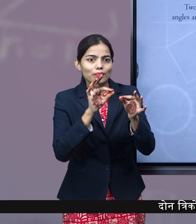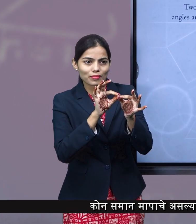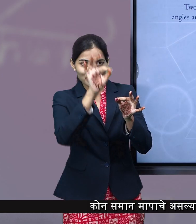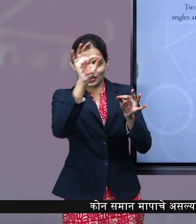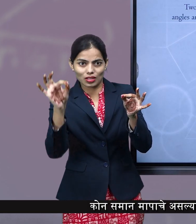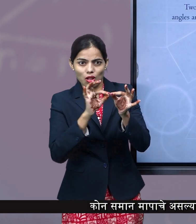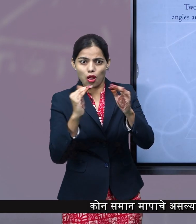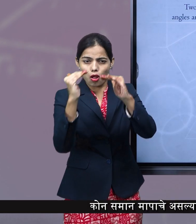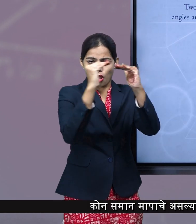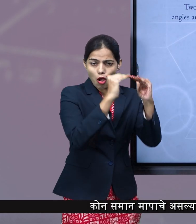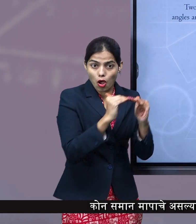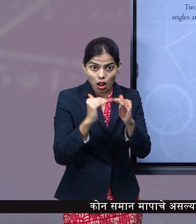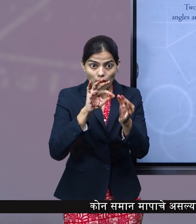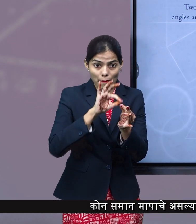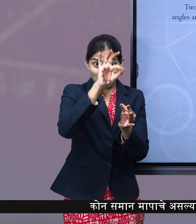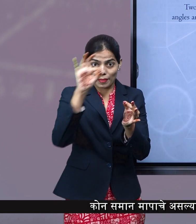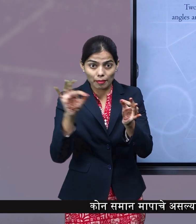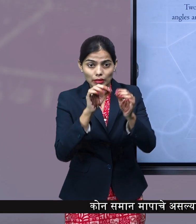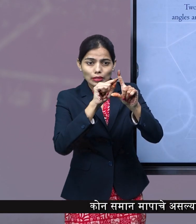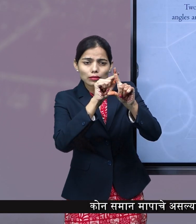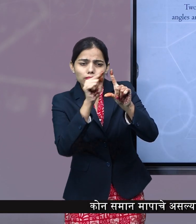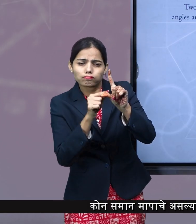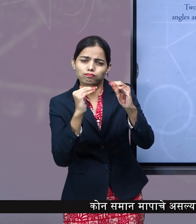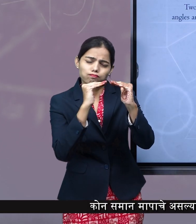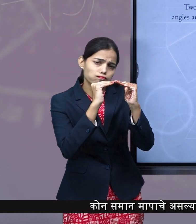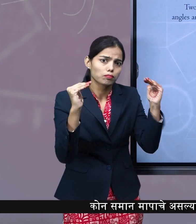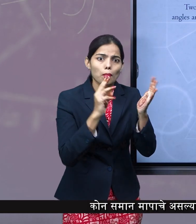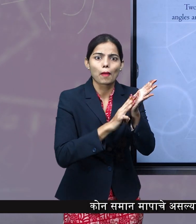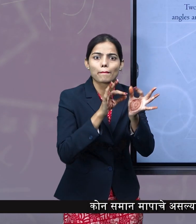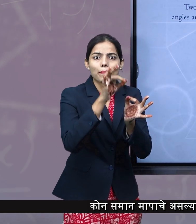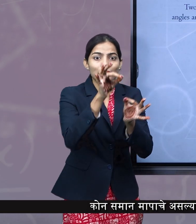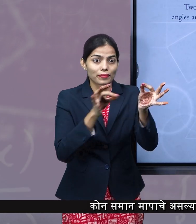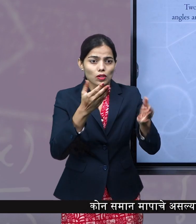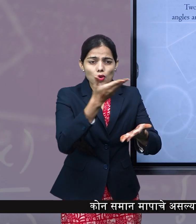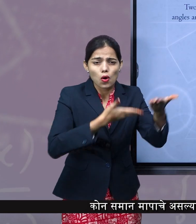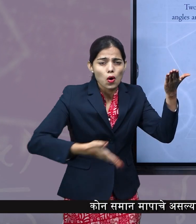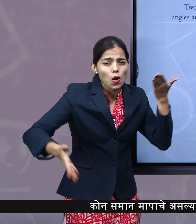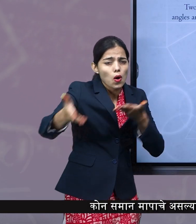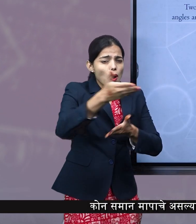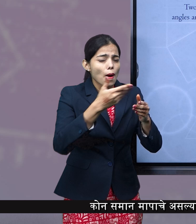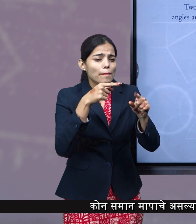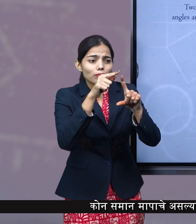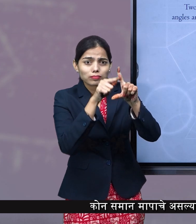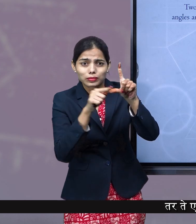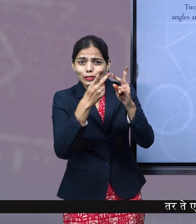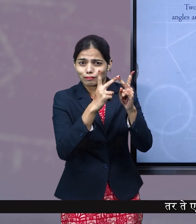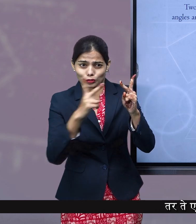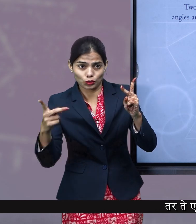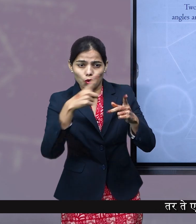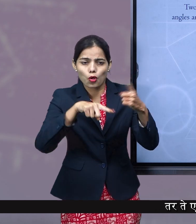कोन समान मापाचे असल्यास आणि ते एकमेकांवर आधाररेखित करता येतात, तर ते एकरूप